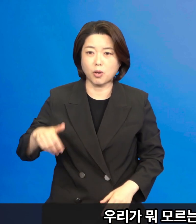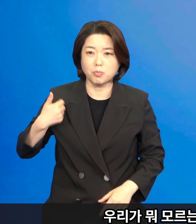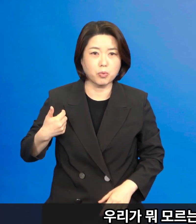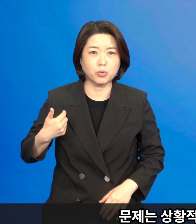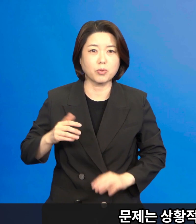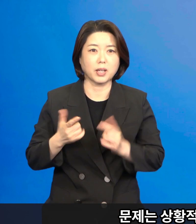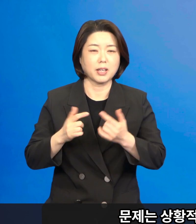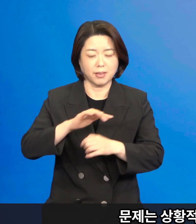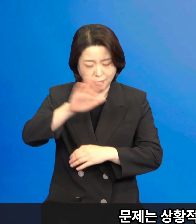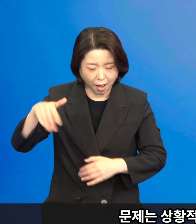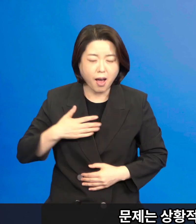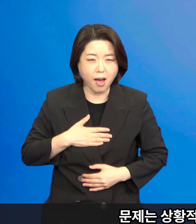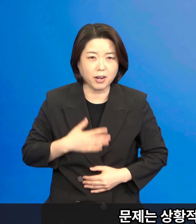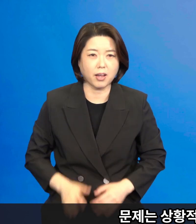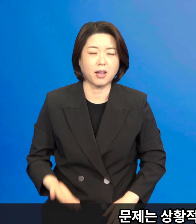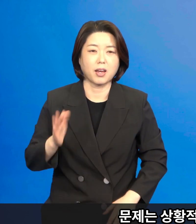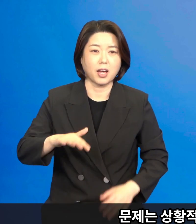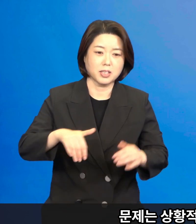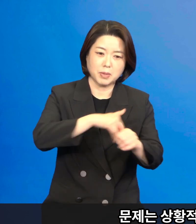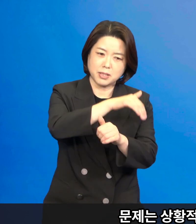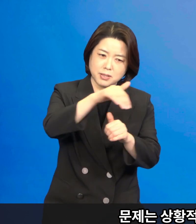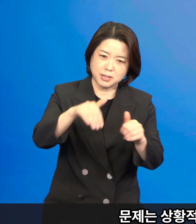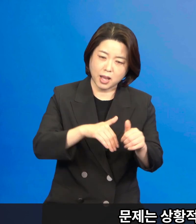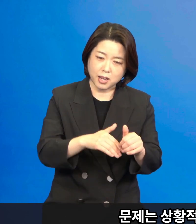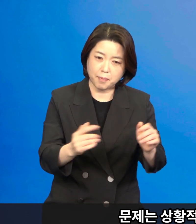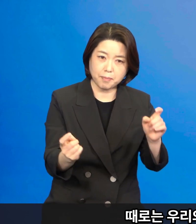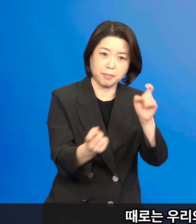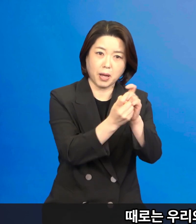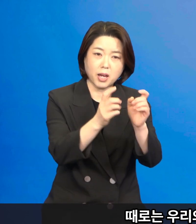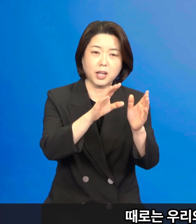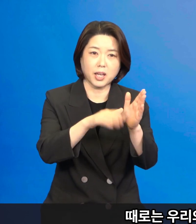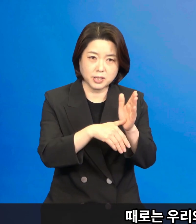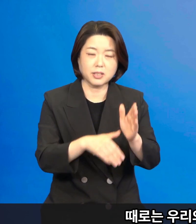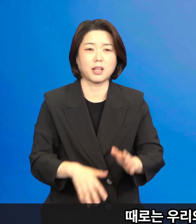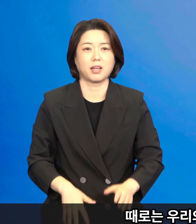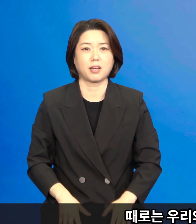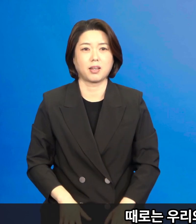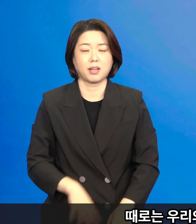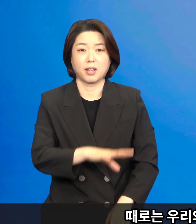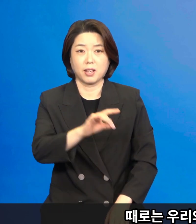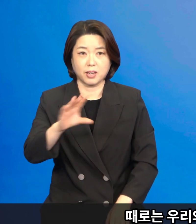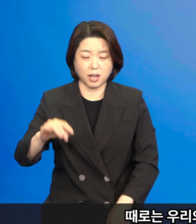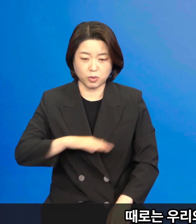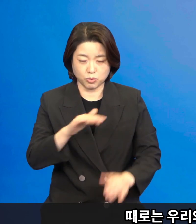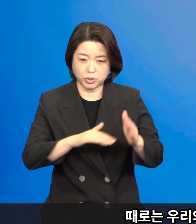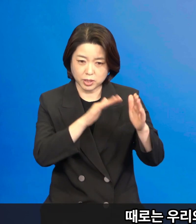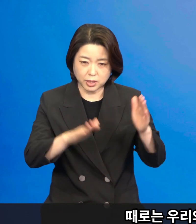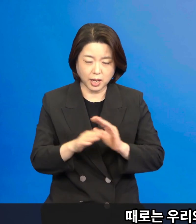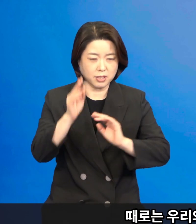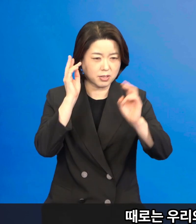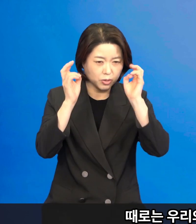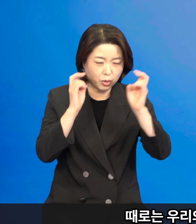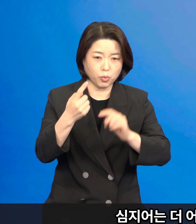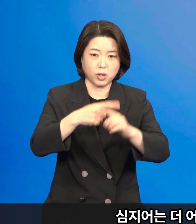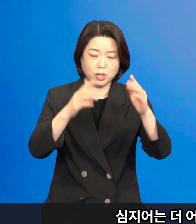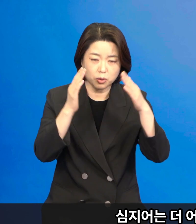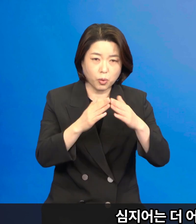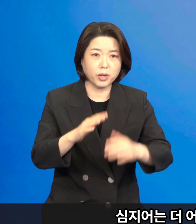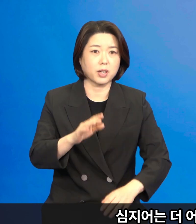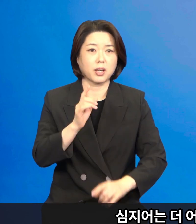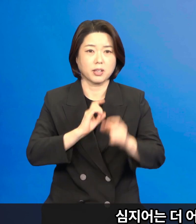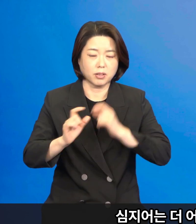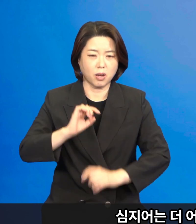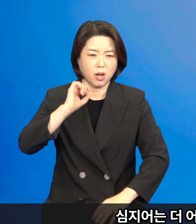거 어디 있어? 다 아시죠? 문제는 상황적으로 그렇게 했을 경우에 때로는 우리의 가정과 기업과 교회가 심지어는